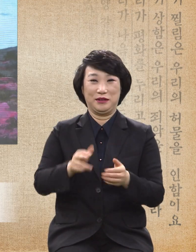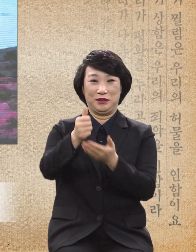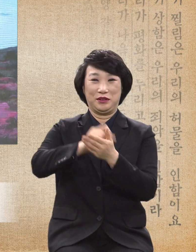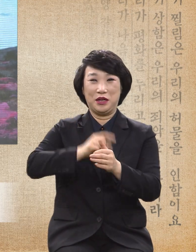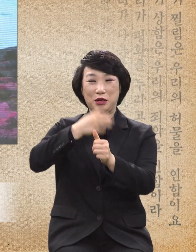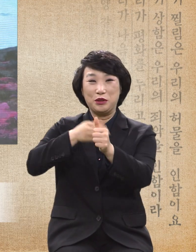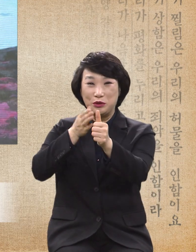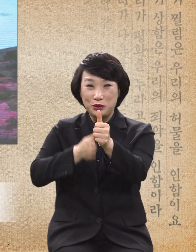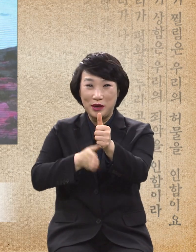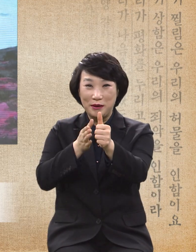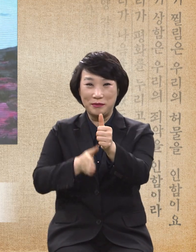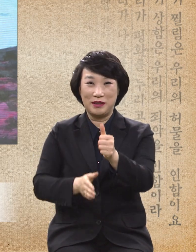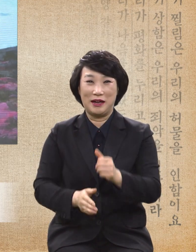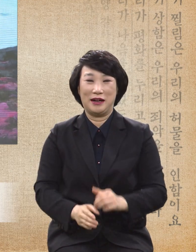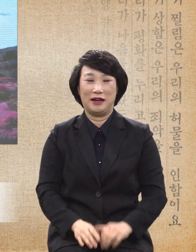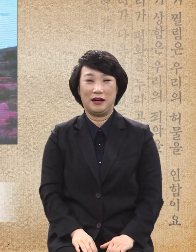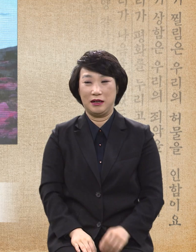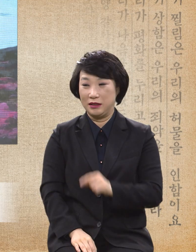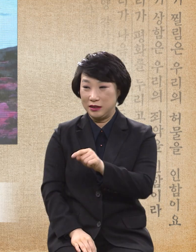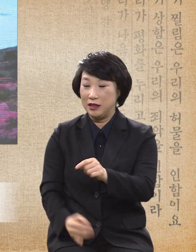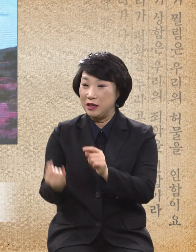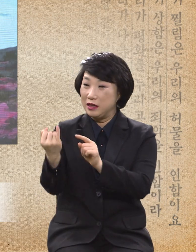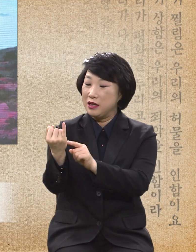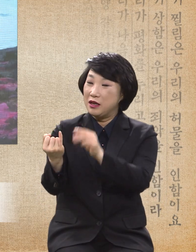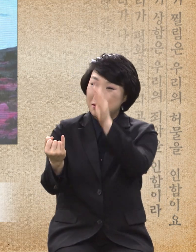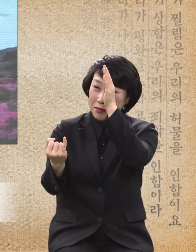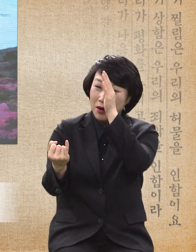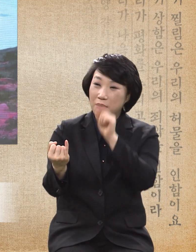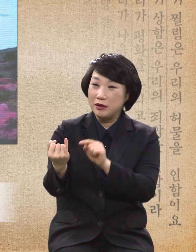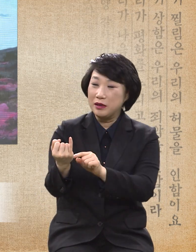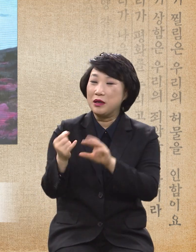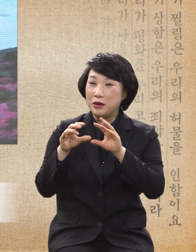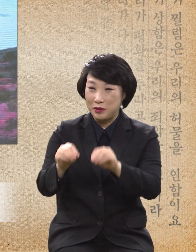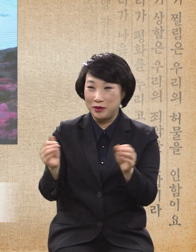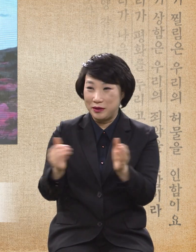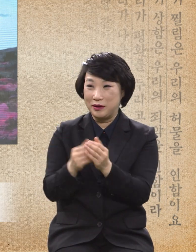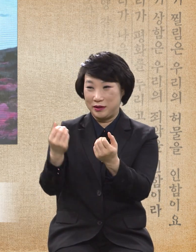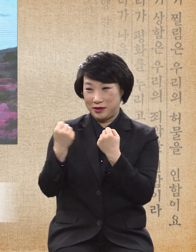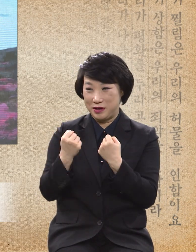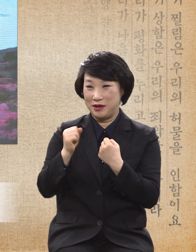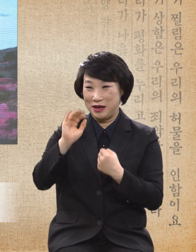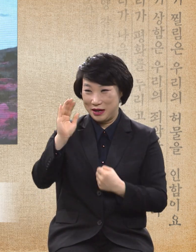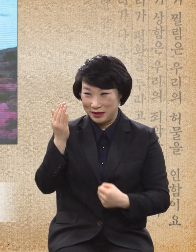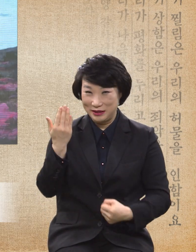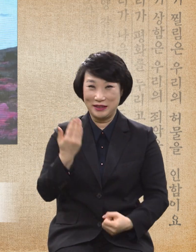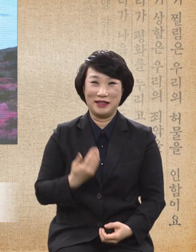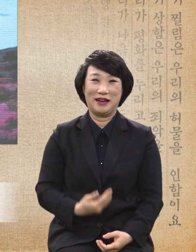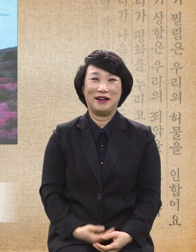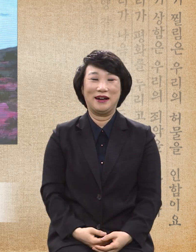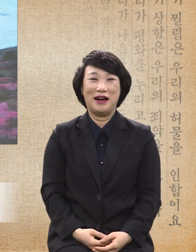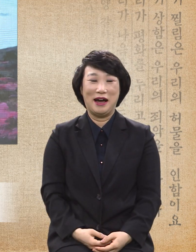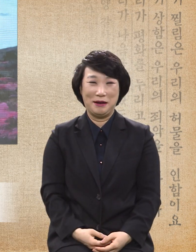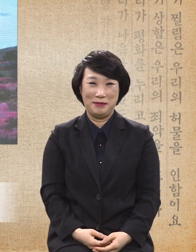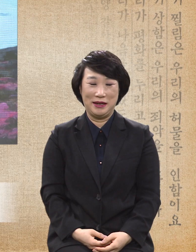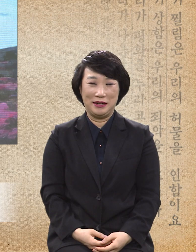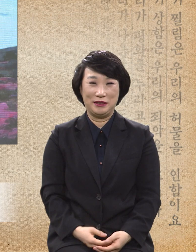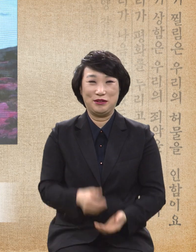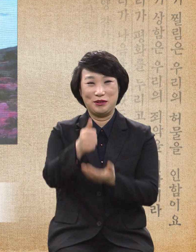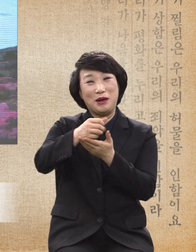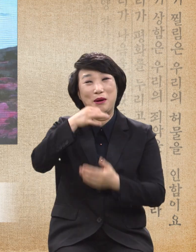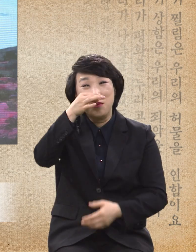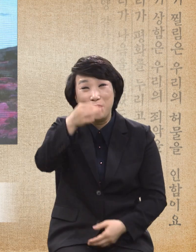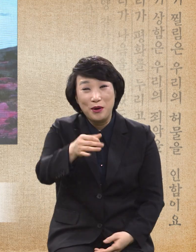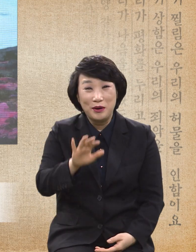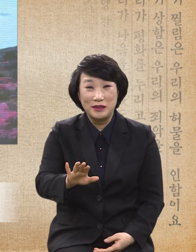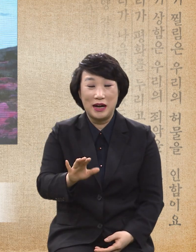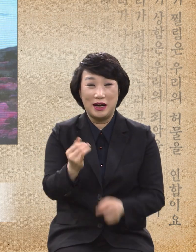축원합니다. 네가 병에서 놓여 건강할지어다. 주님의 목소리